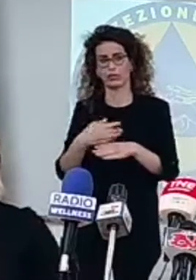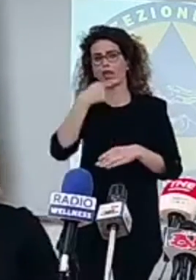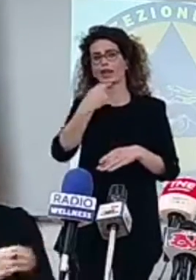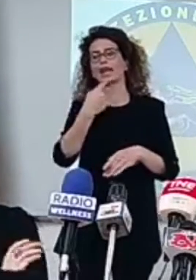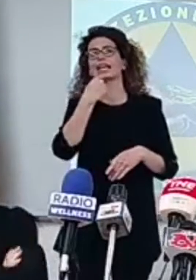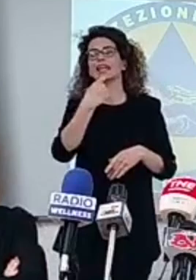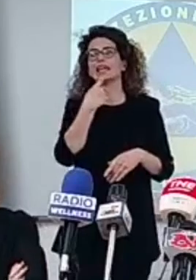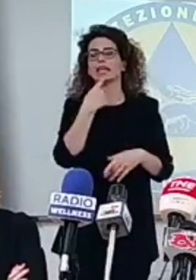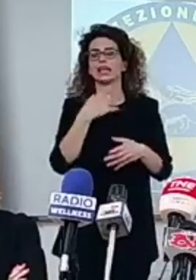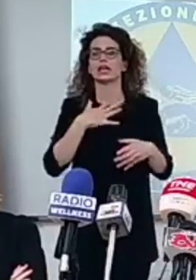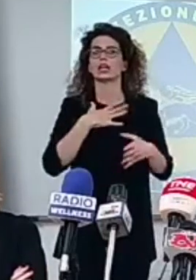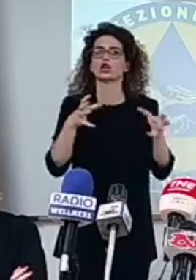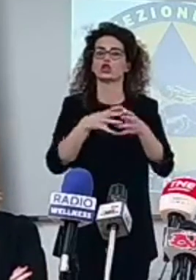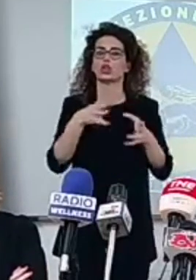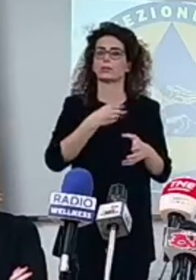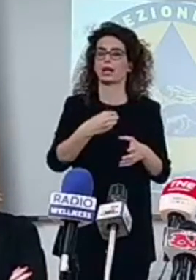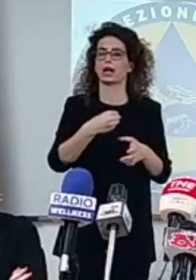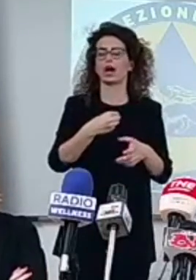cessa col coprifuoco